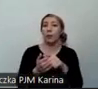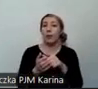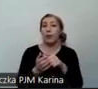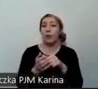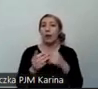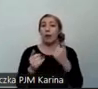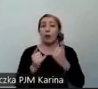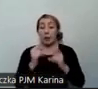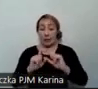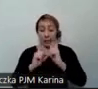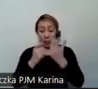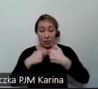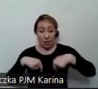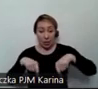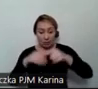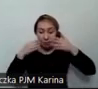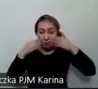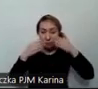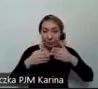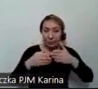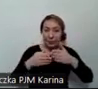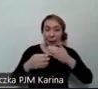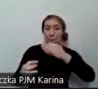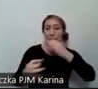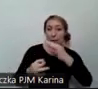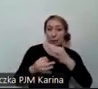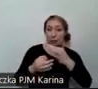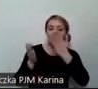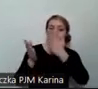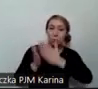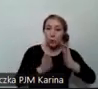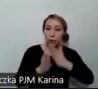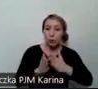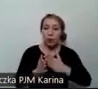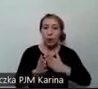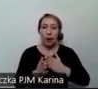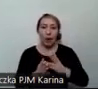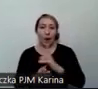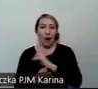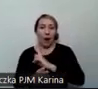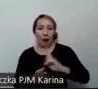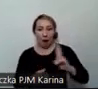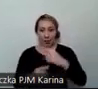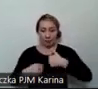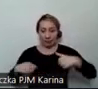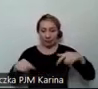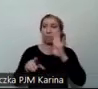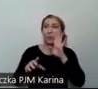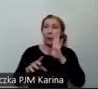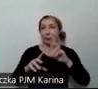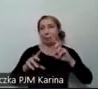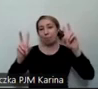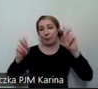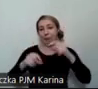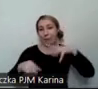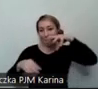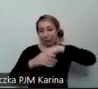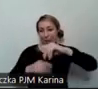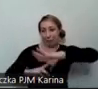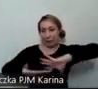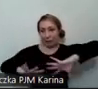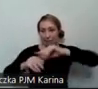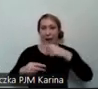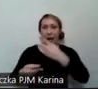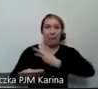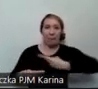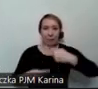zespół nad wytworzeniem pewnego rodzaju zestawu pytań, to wszyscy jesteśmy jakby w tym jednym sosie. Każdy z nas myśli tak samo, każdy